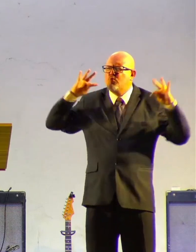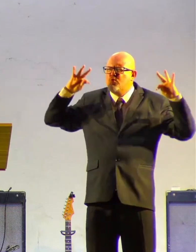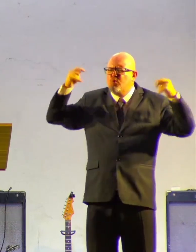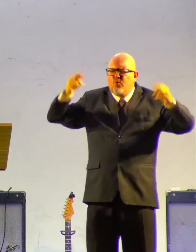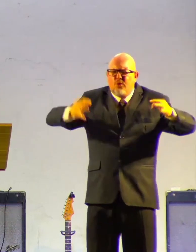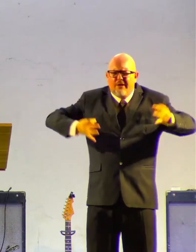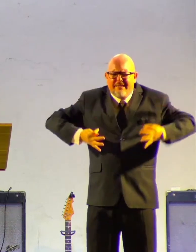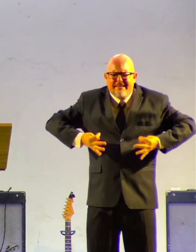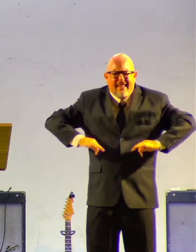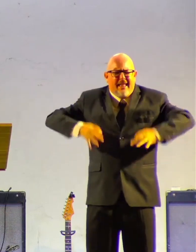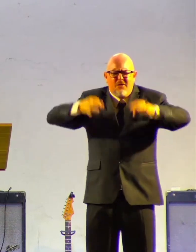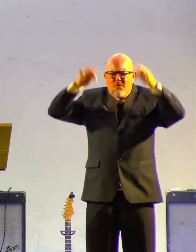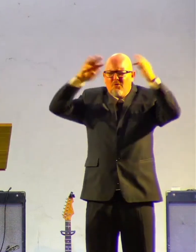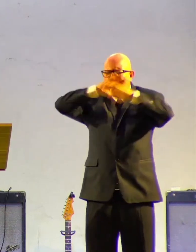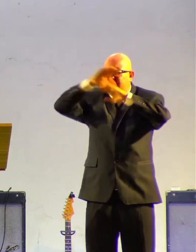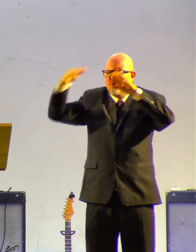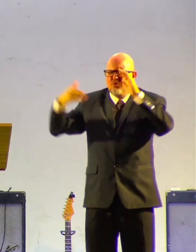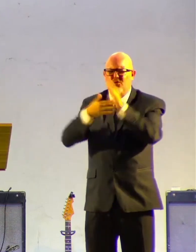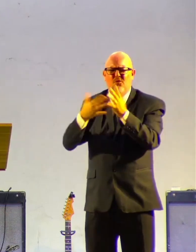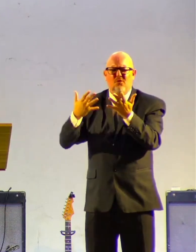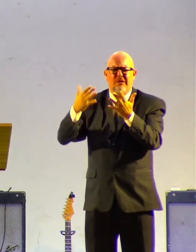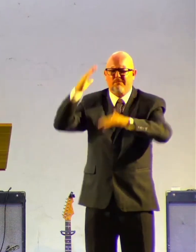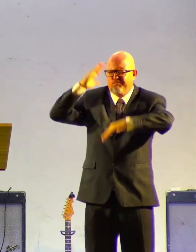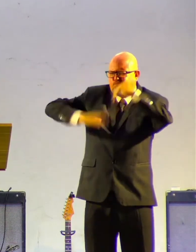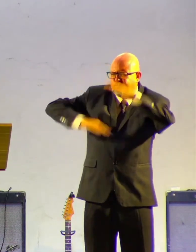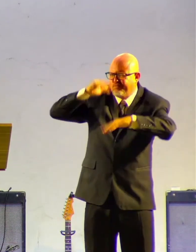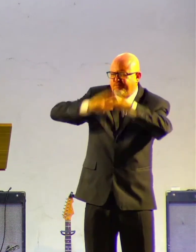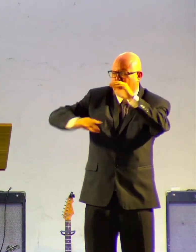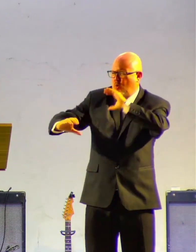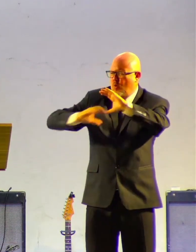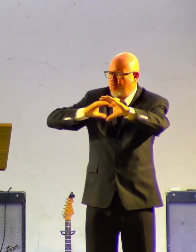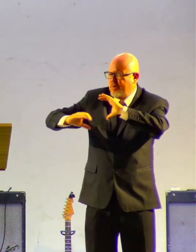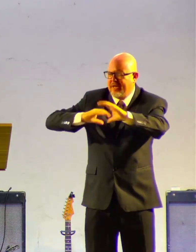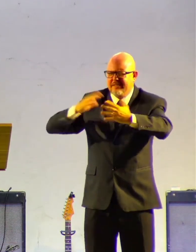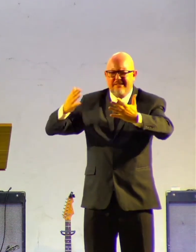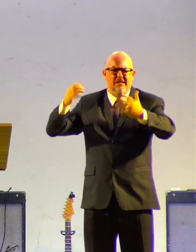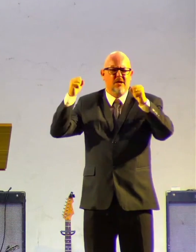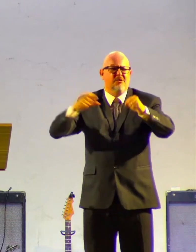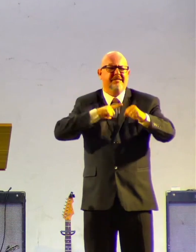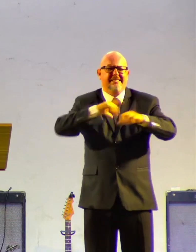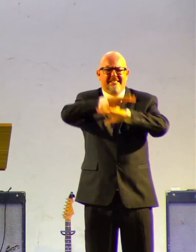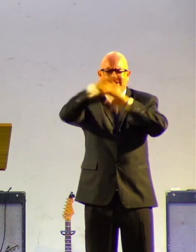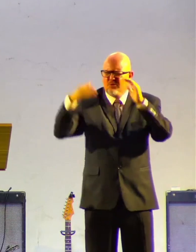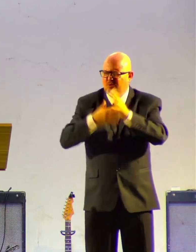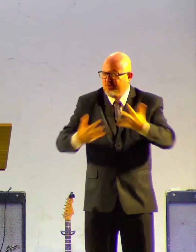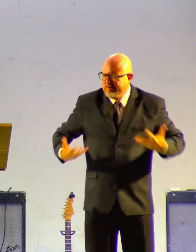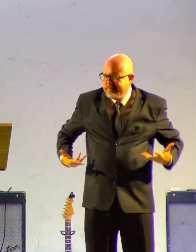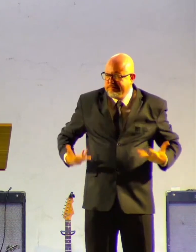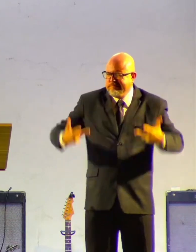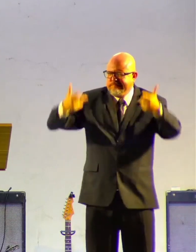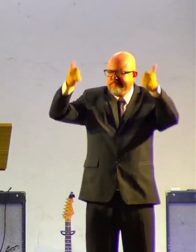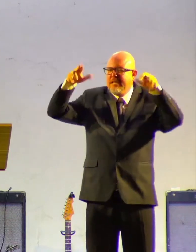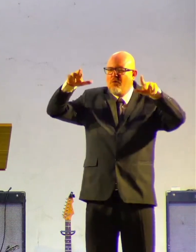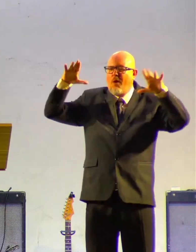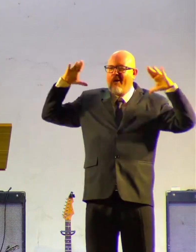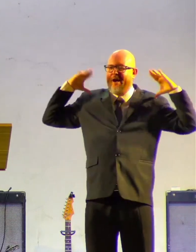de tecnologia, todas as nossas técnicas de comunicação, poderíamos ter toda a eloquência dos